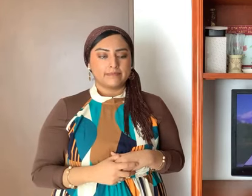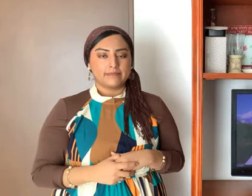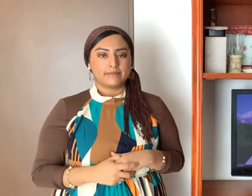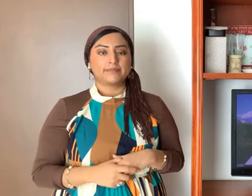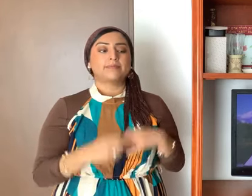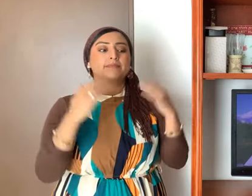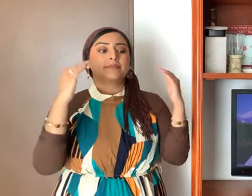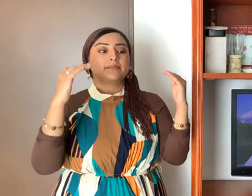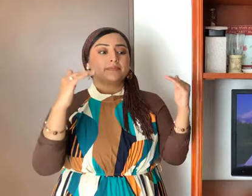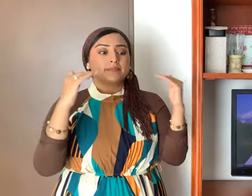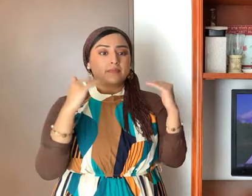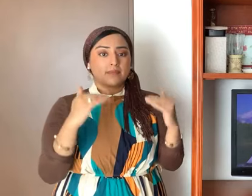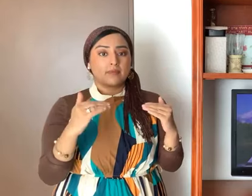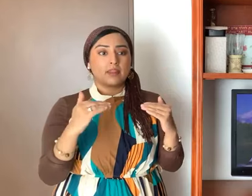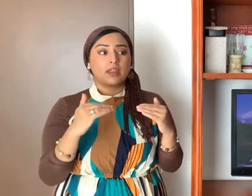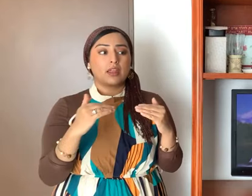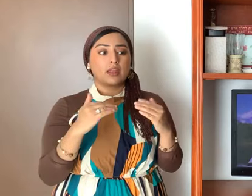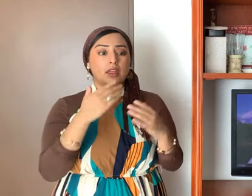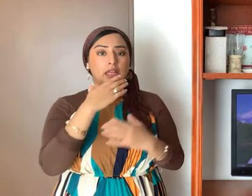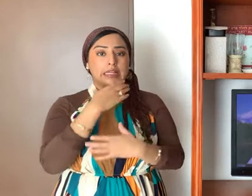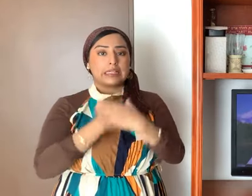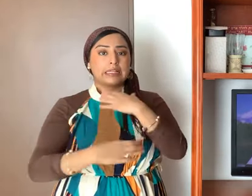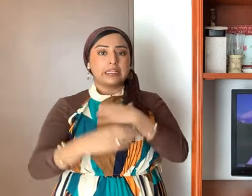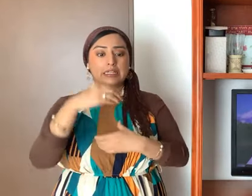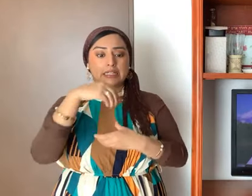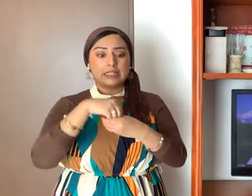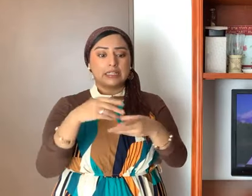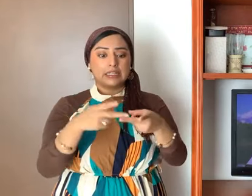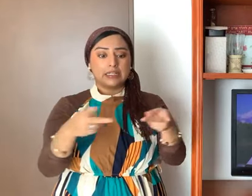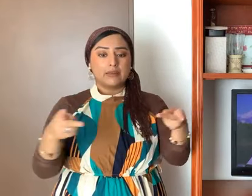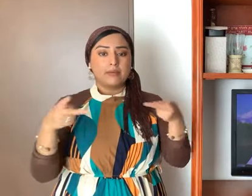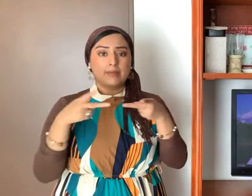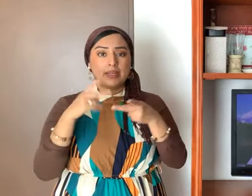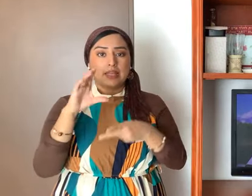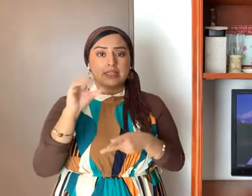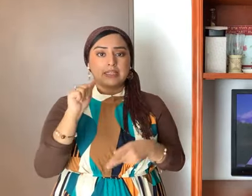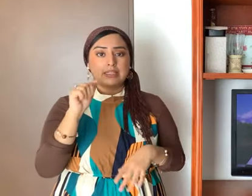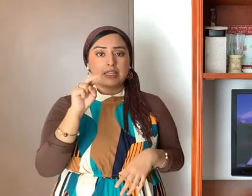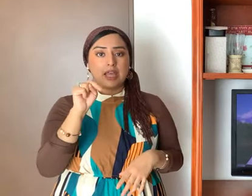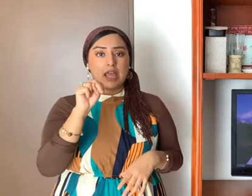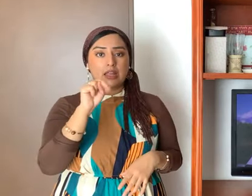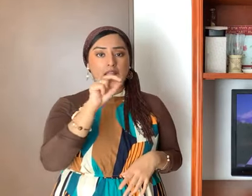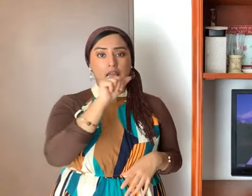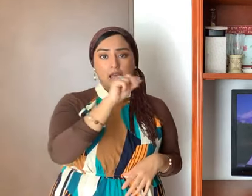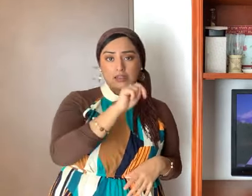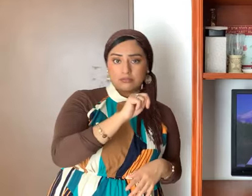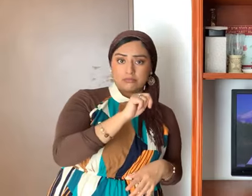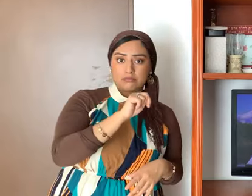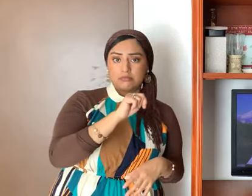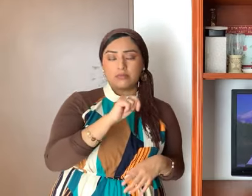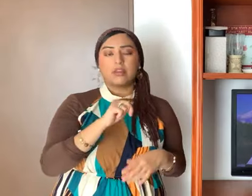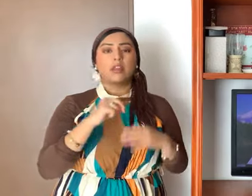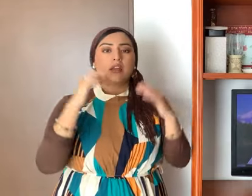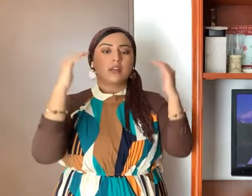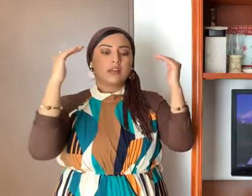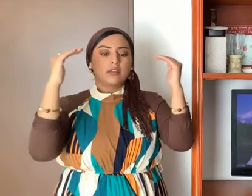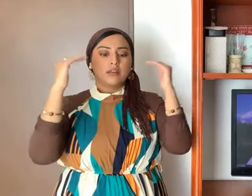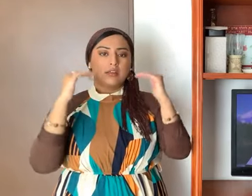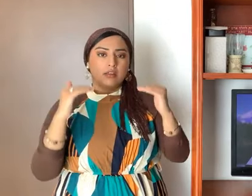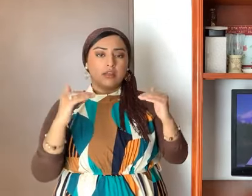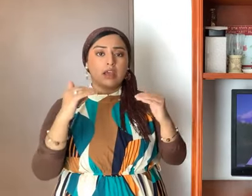Punto que sigue, la hambruna en la tierra de Canaán. La hambruna en la tierra de Canaán. Punto que